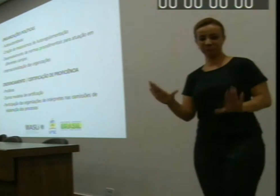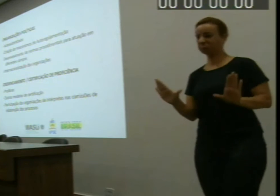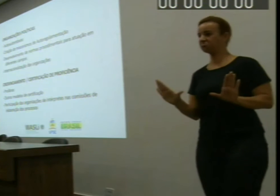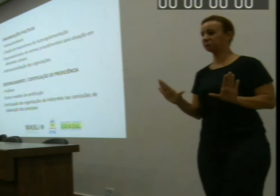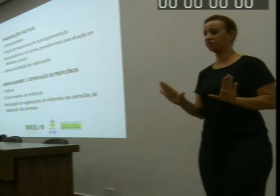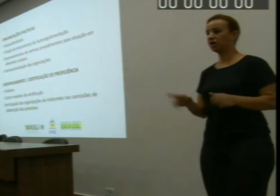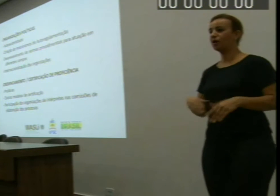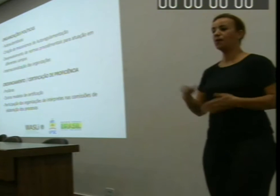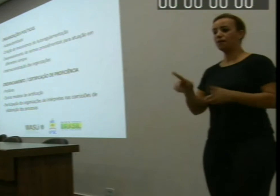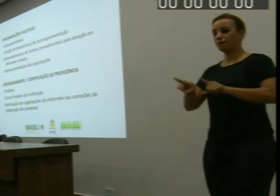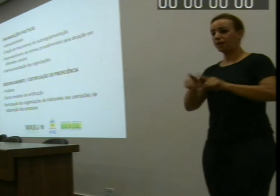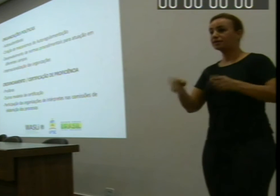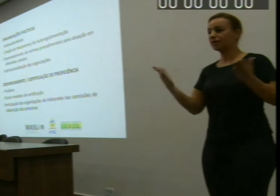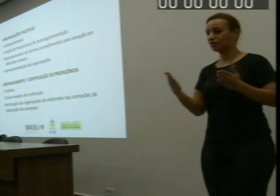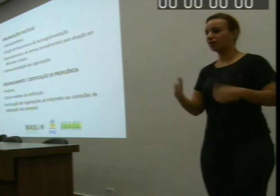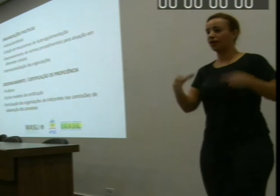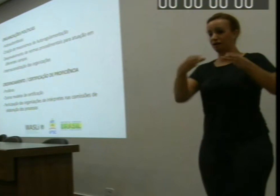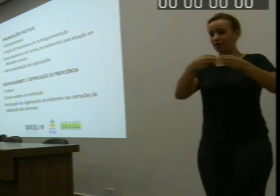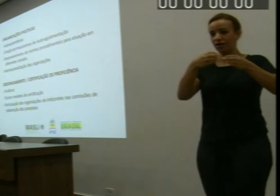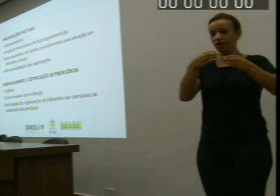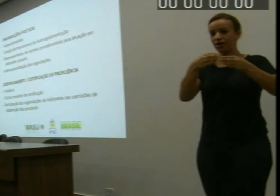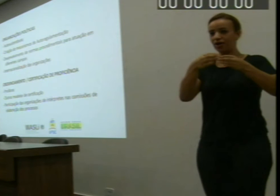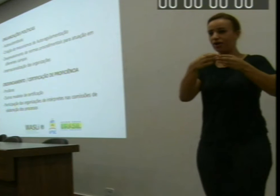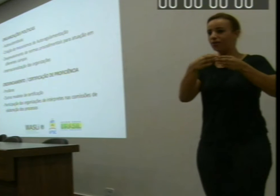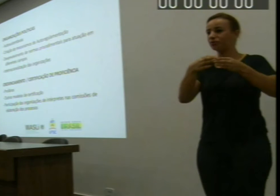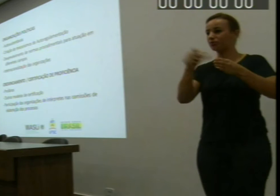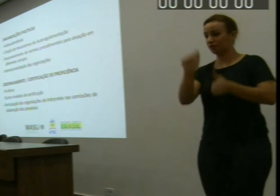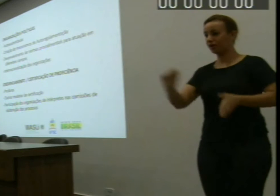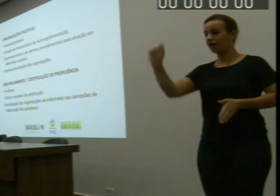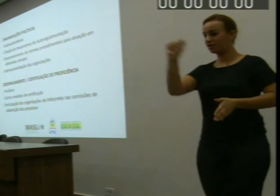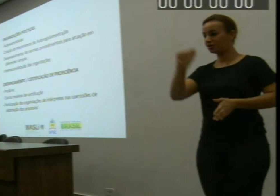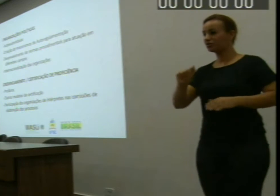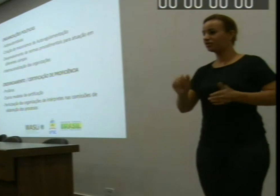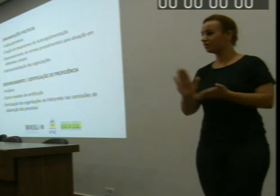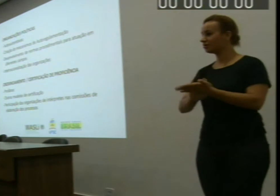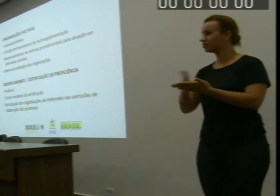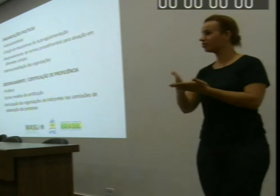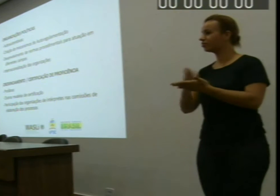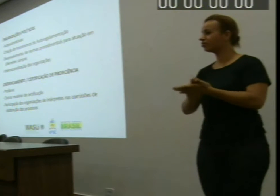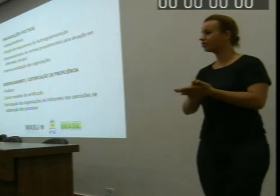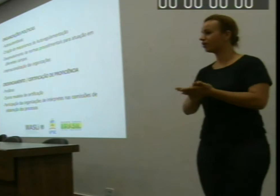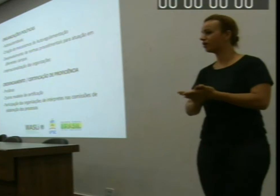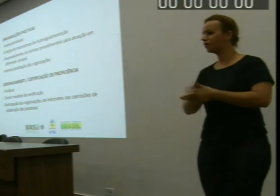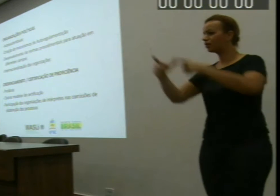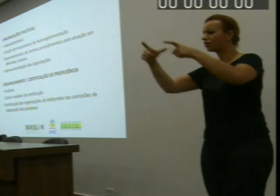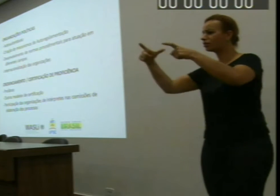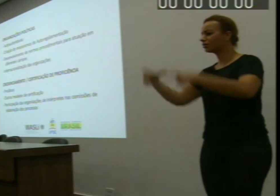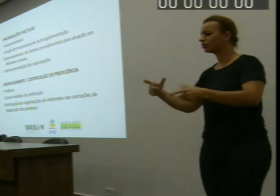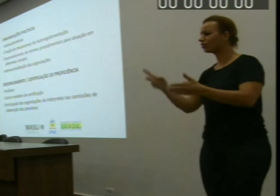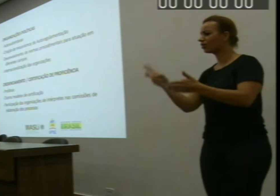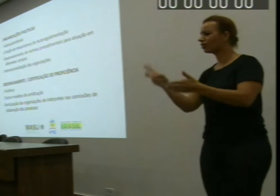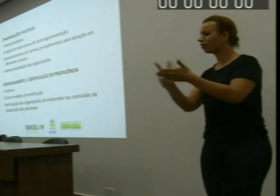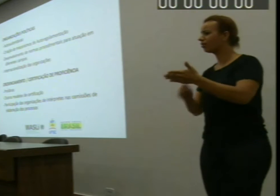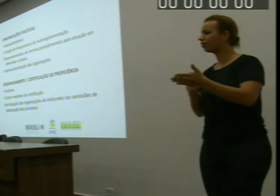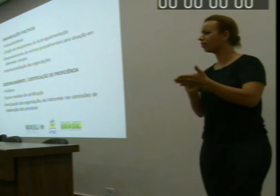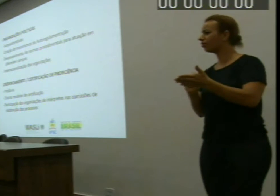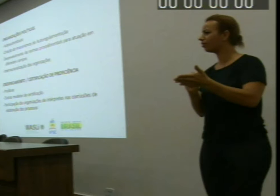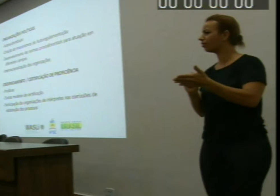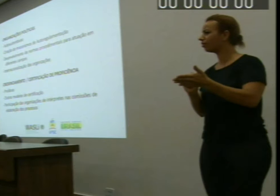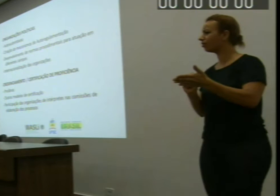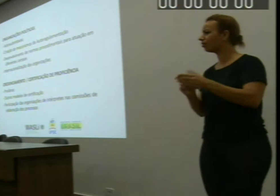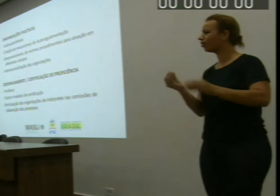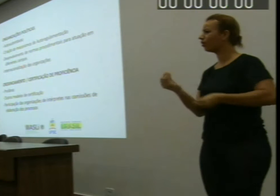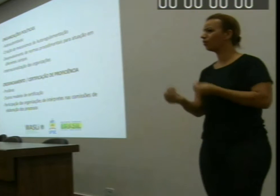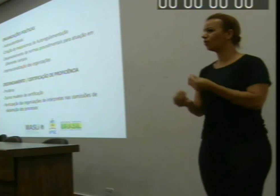V na central de intérprete então ela vai ser intérprete Comunitária aonde ela pode ler mesmo que seja de forma